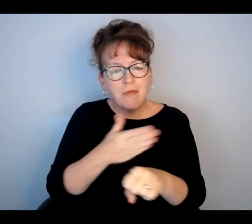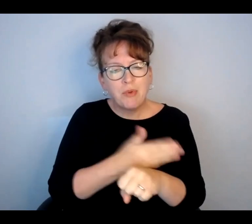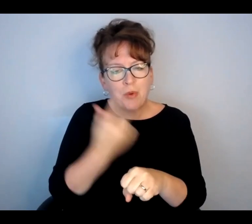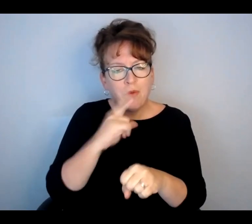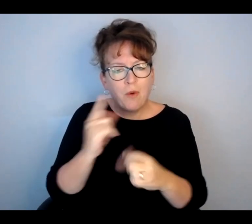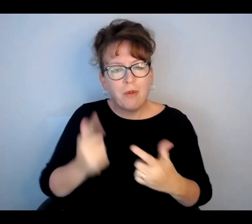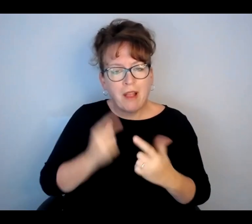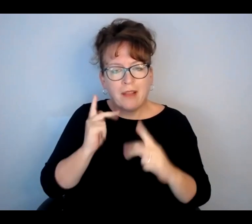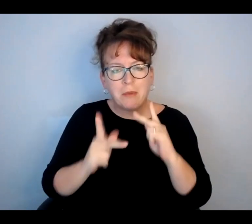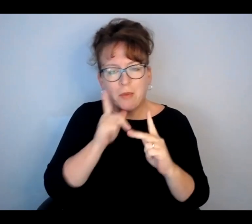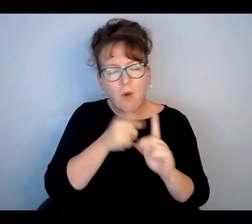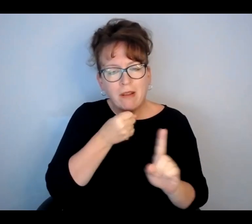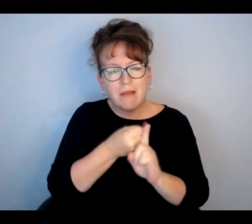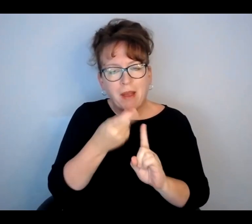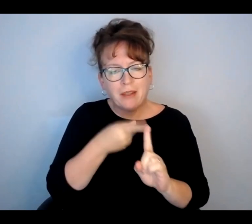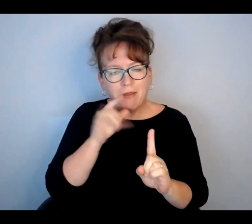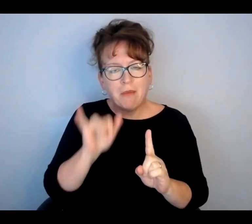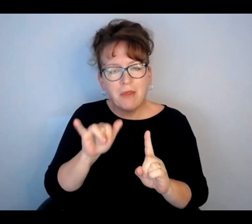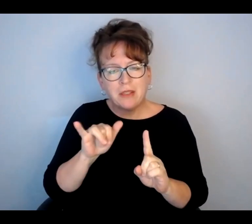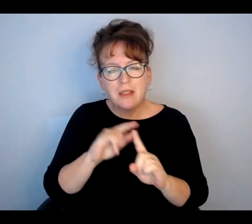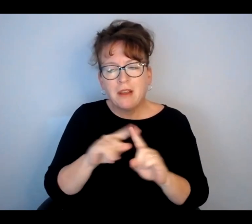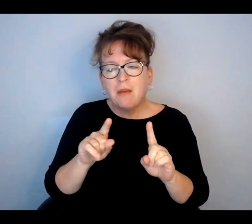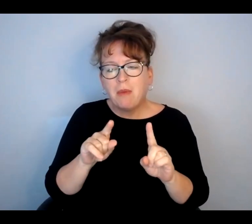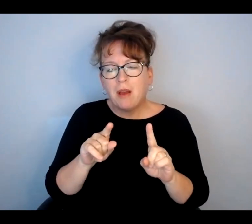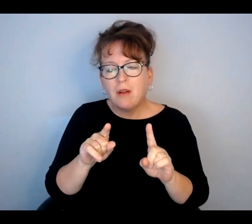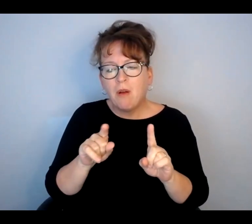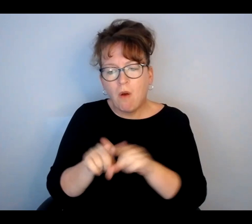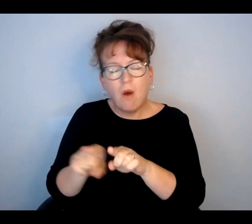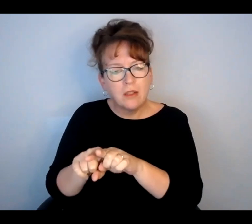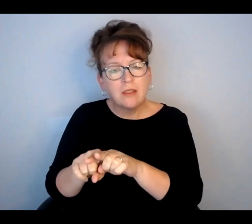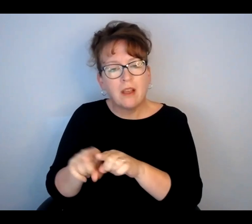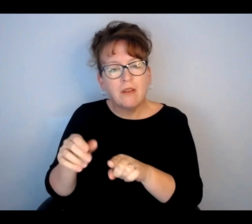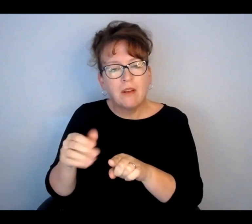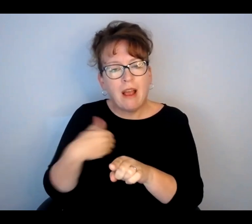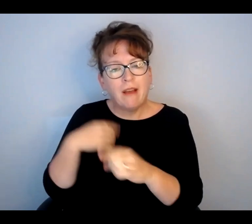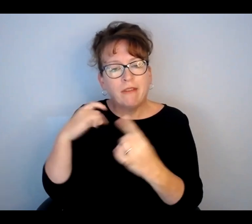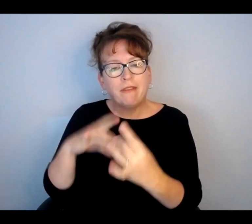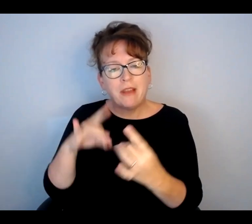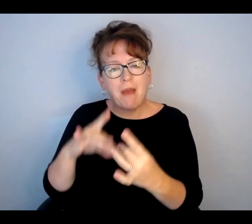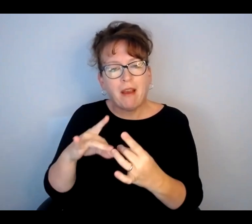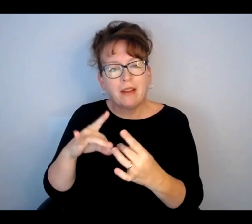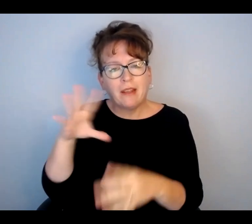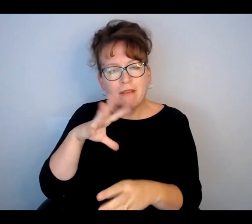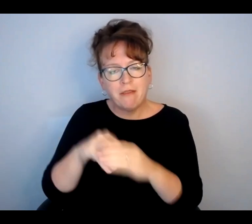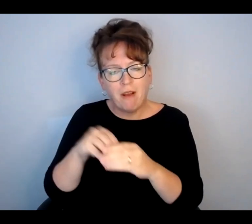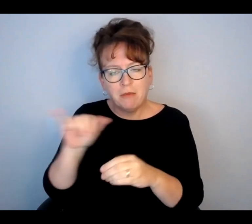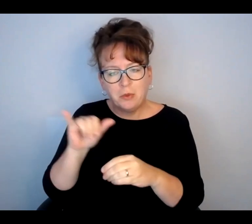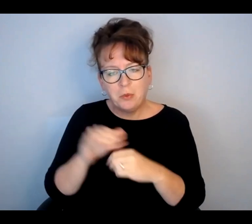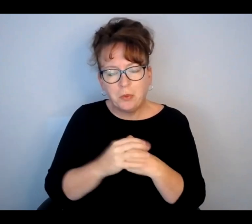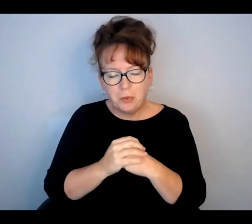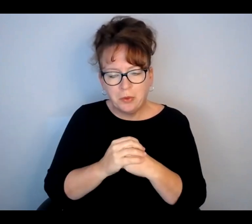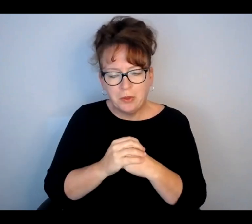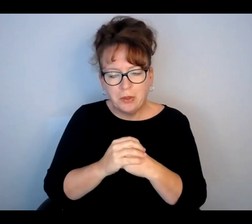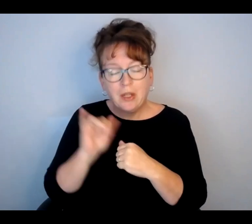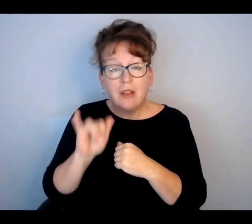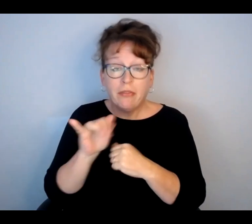hacerles de una manera que no eh moleste a las comunidades y grupos donde se